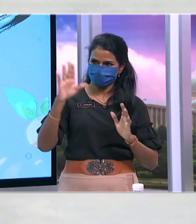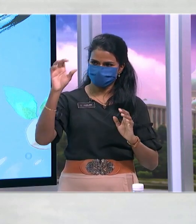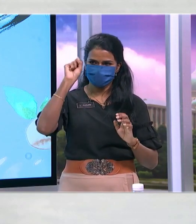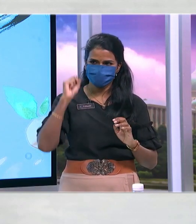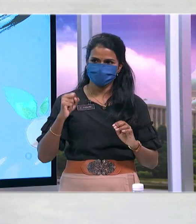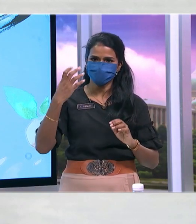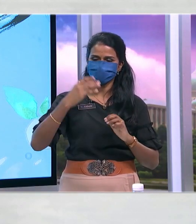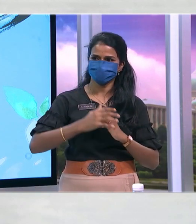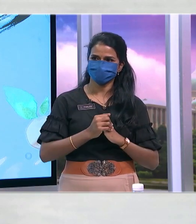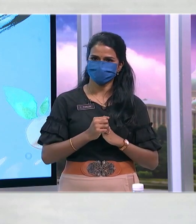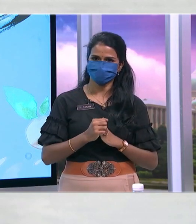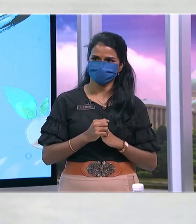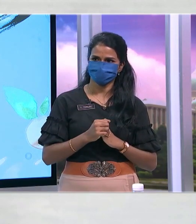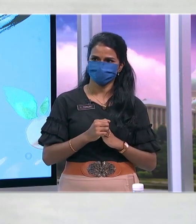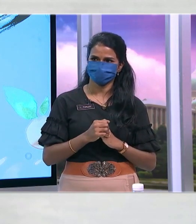Okey, Shreya.